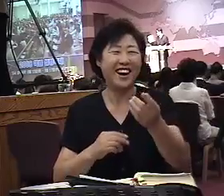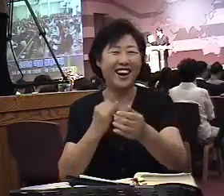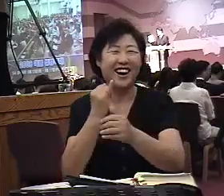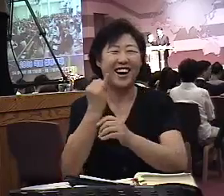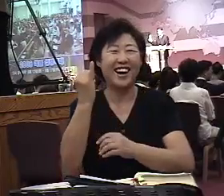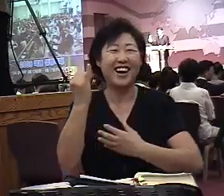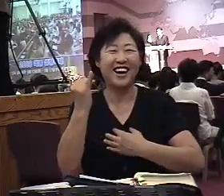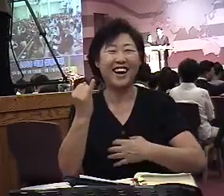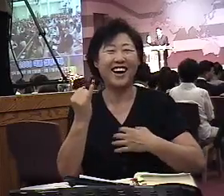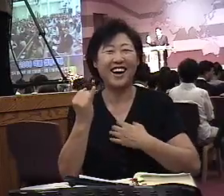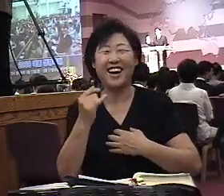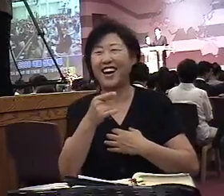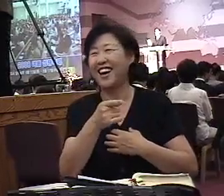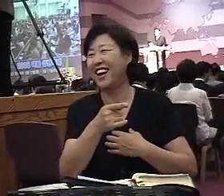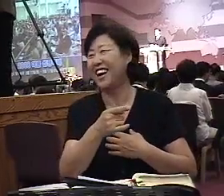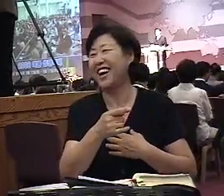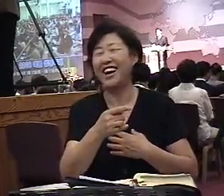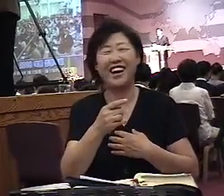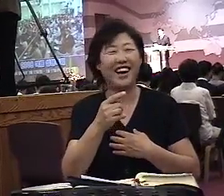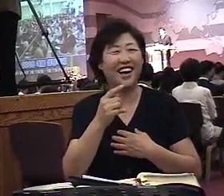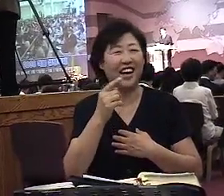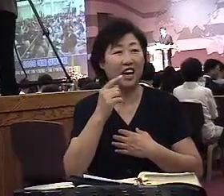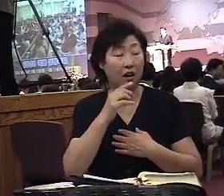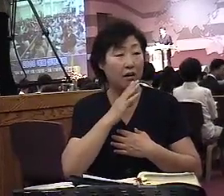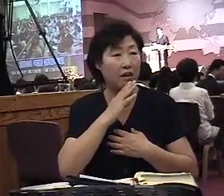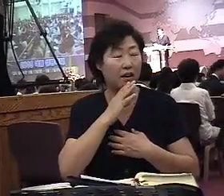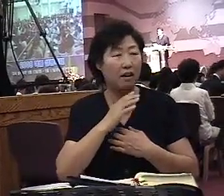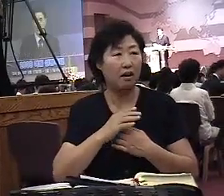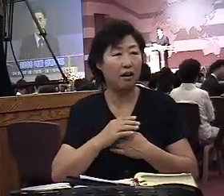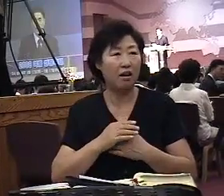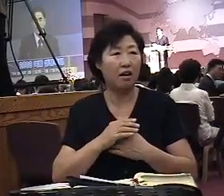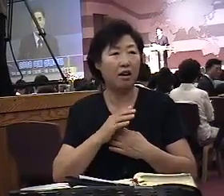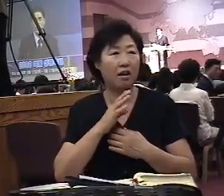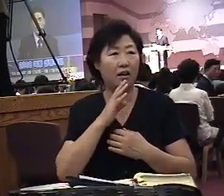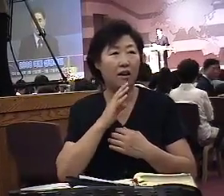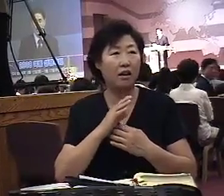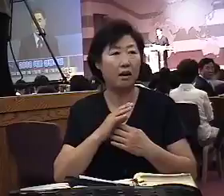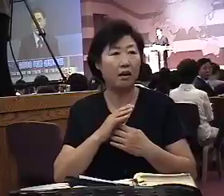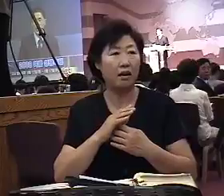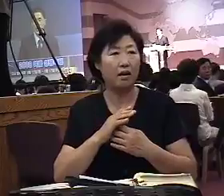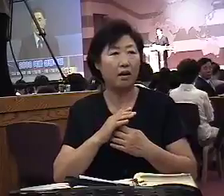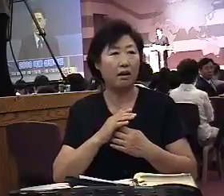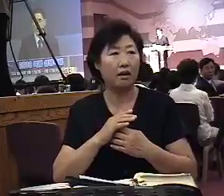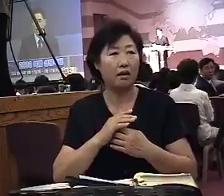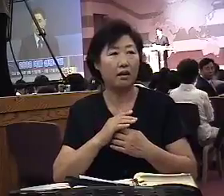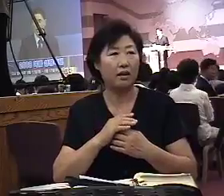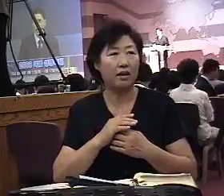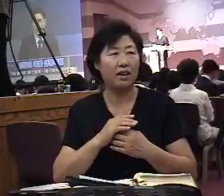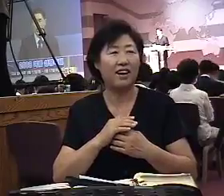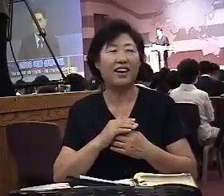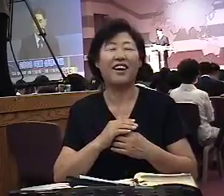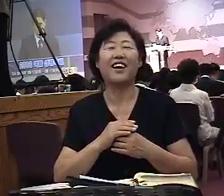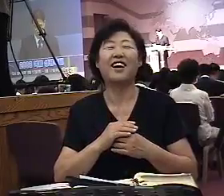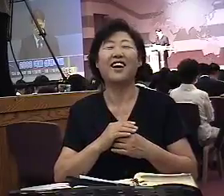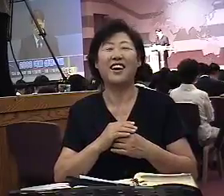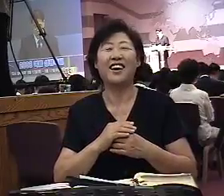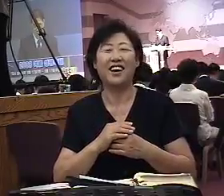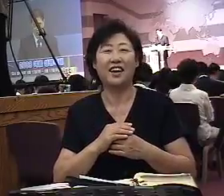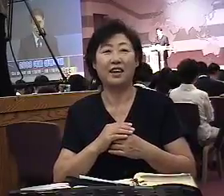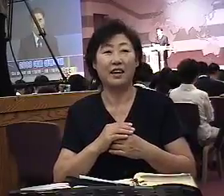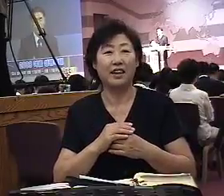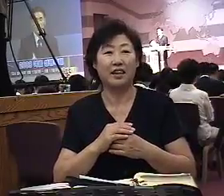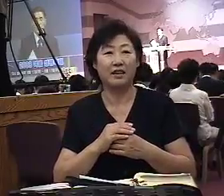있습니다. 다시 일어서라. 제목만 봐도 하나님의 일으키시는 은혜가 넘칠 줄로